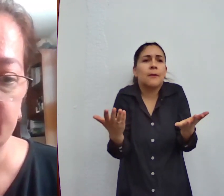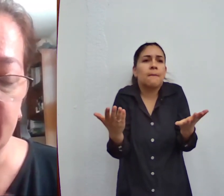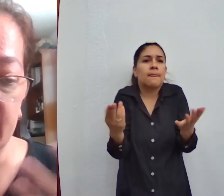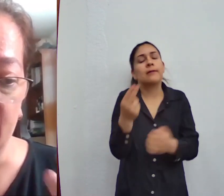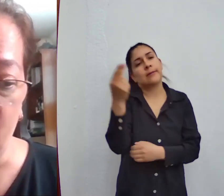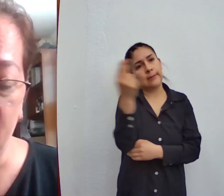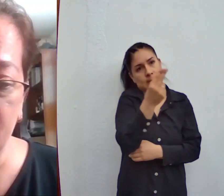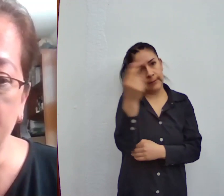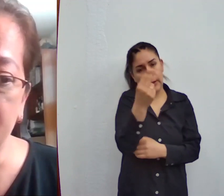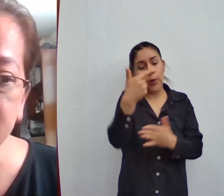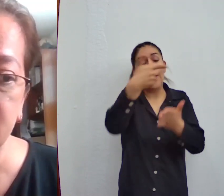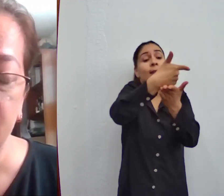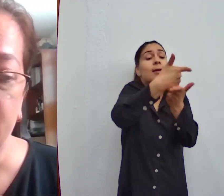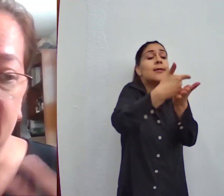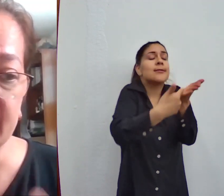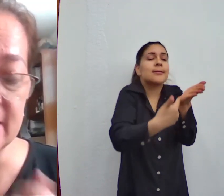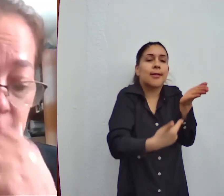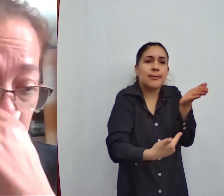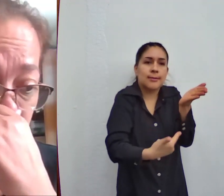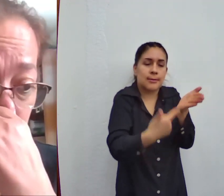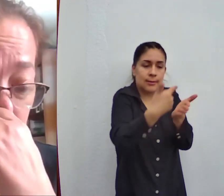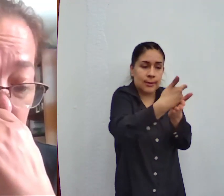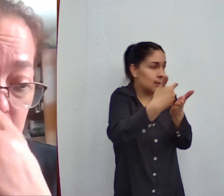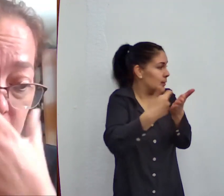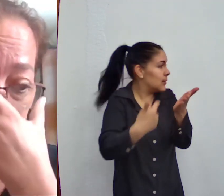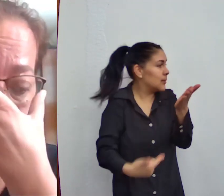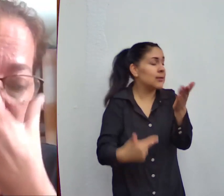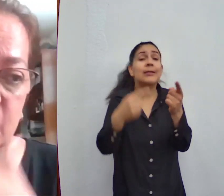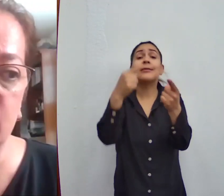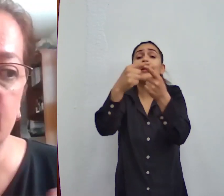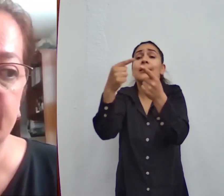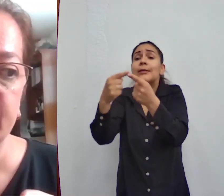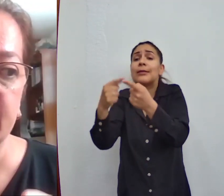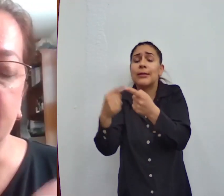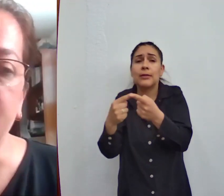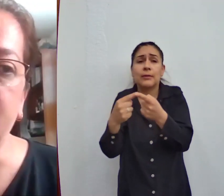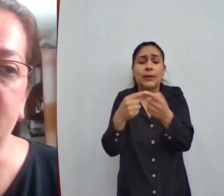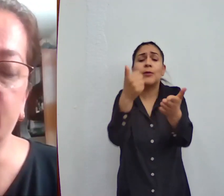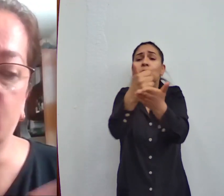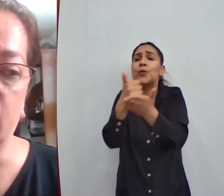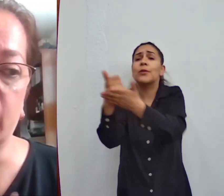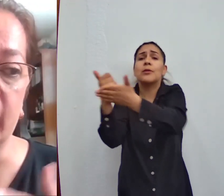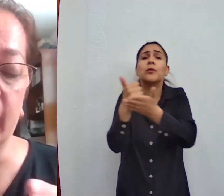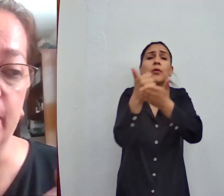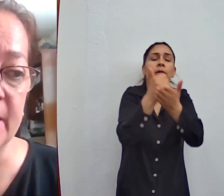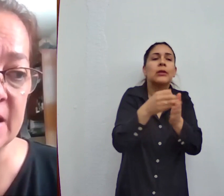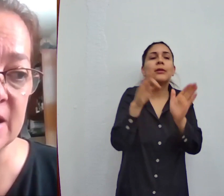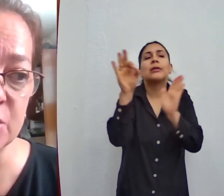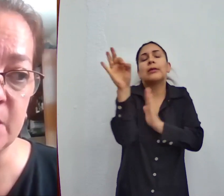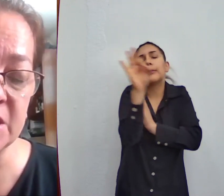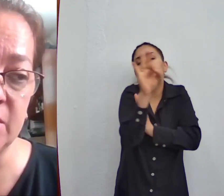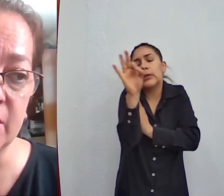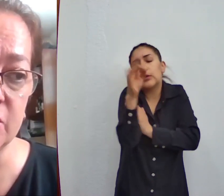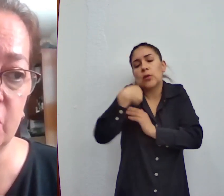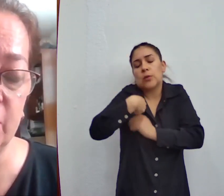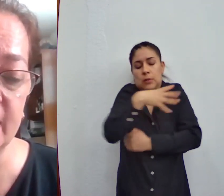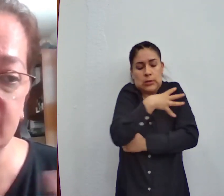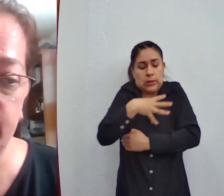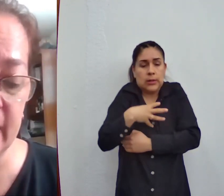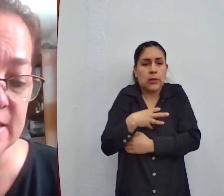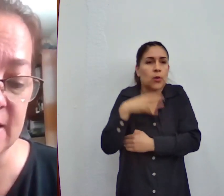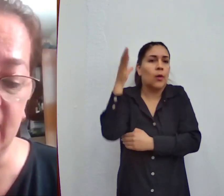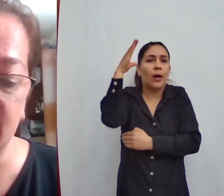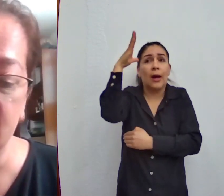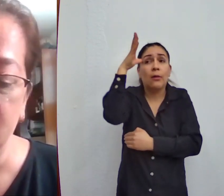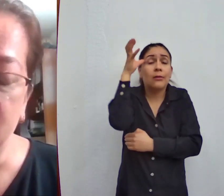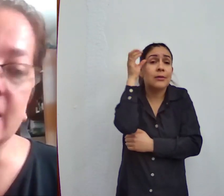servicios de ONGs, para que si yo tengo un niño con autismo que me dieron, bueno, que el pediatra sospecha un diagnóstico,